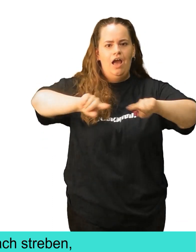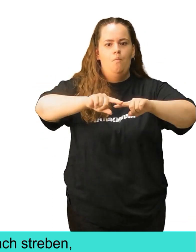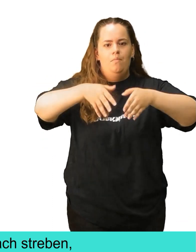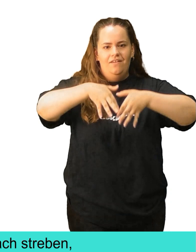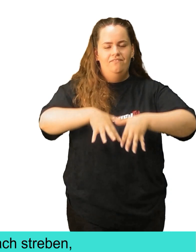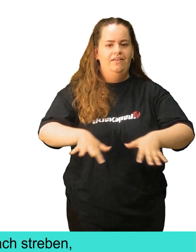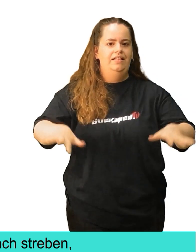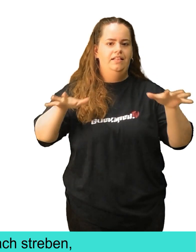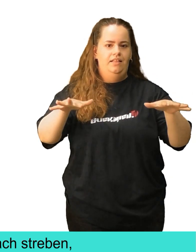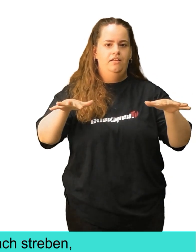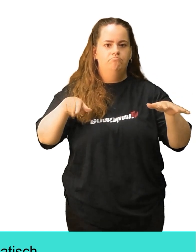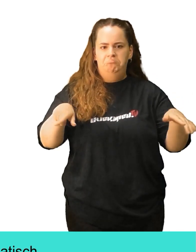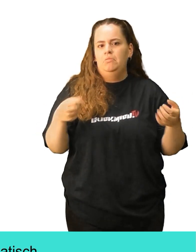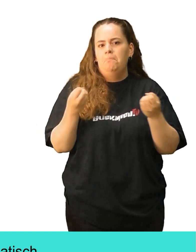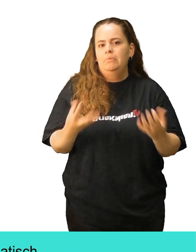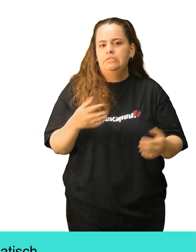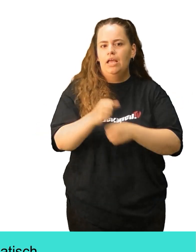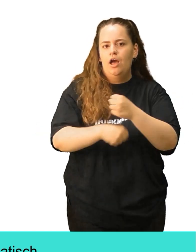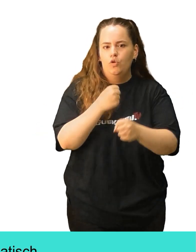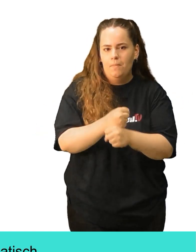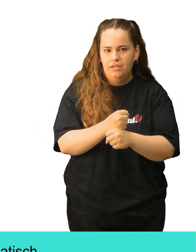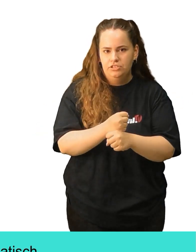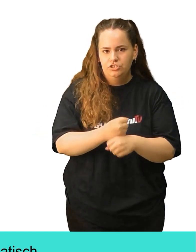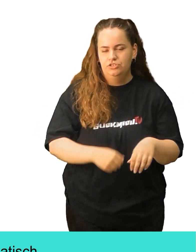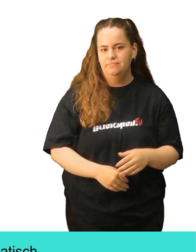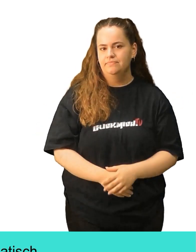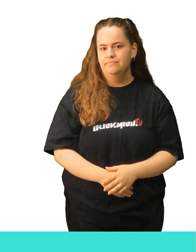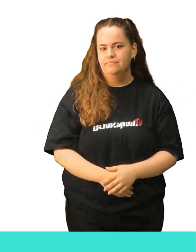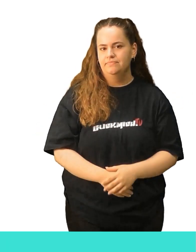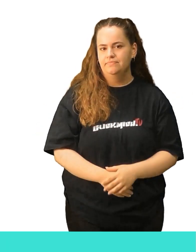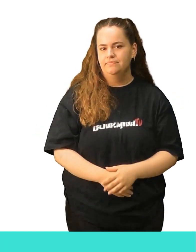in einem Raum zu verteilen. Und das passiert automatisch.